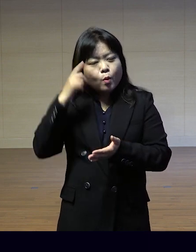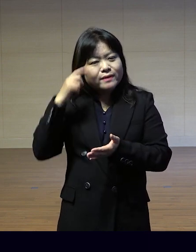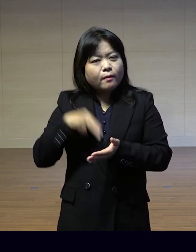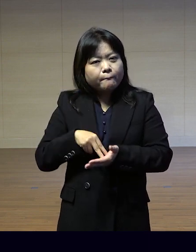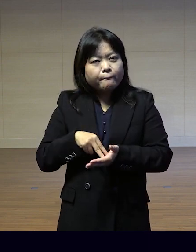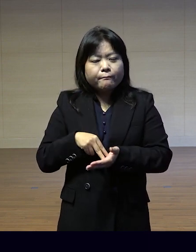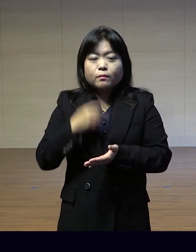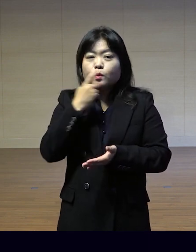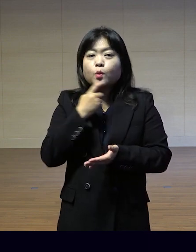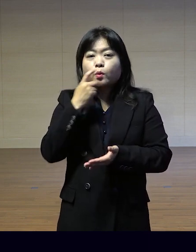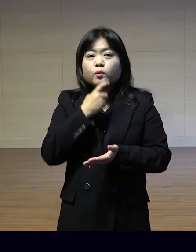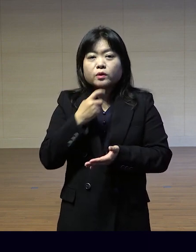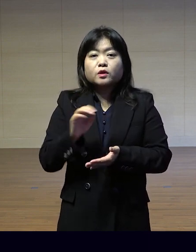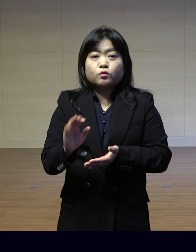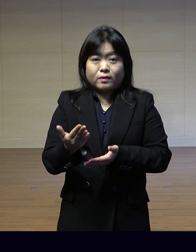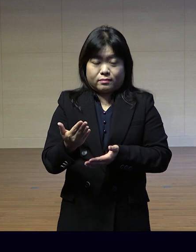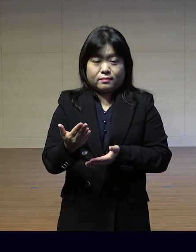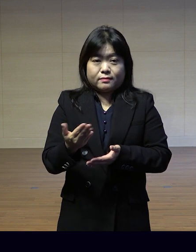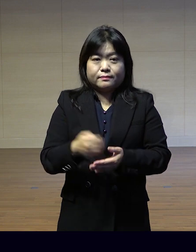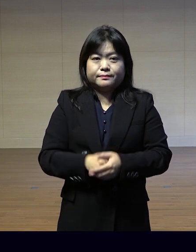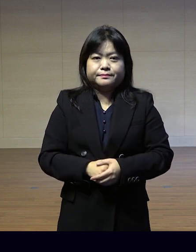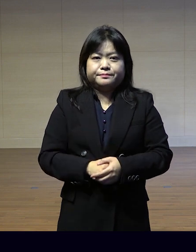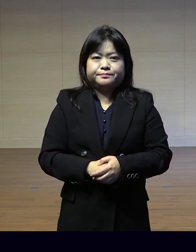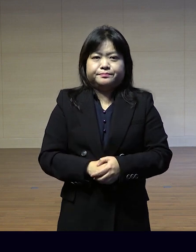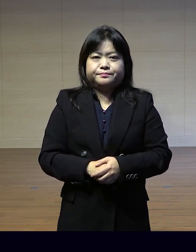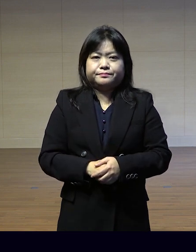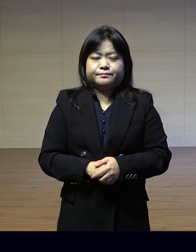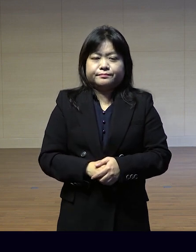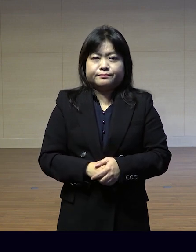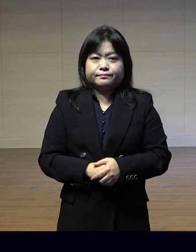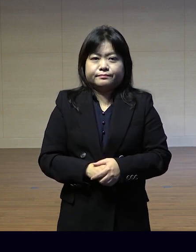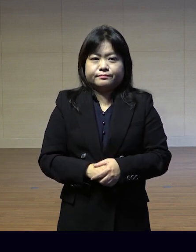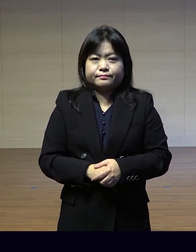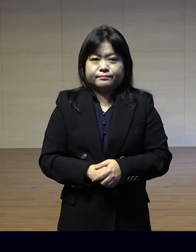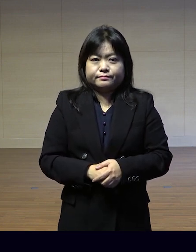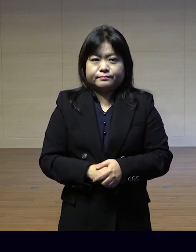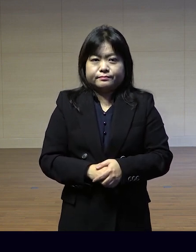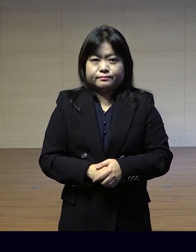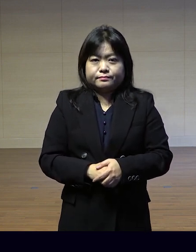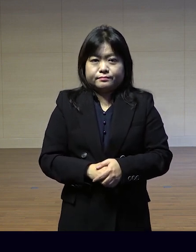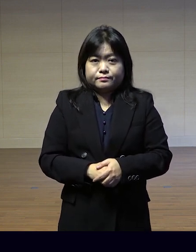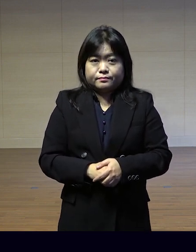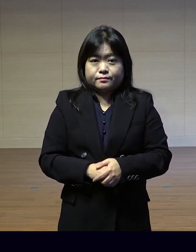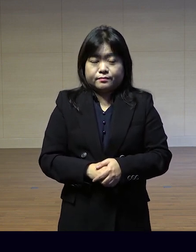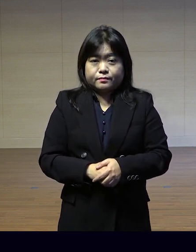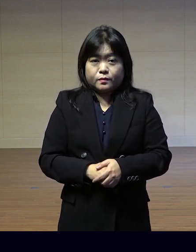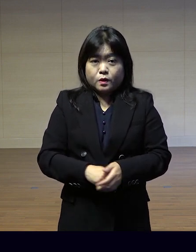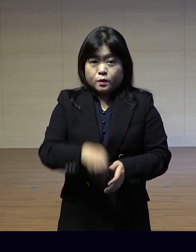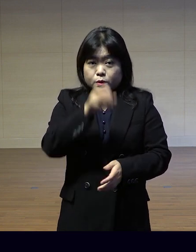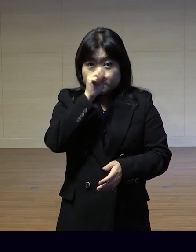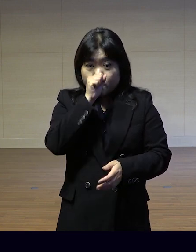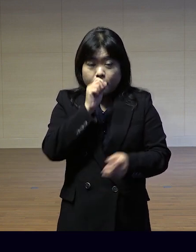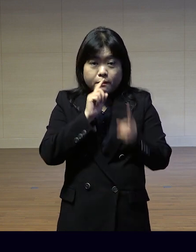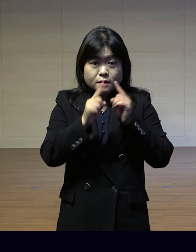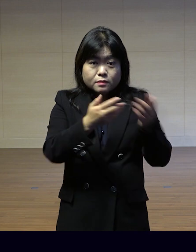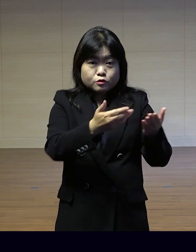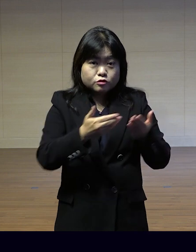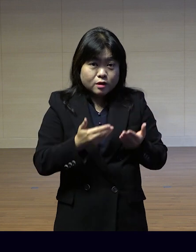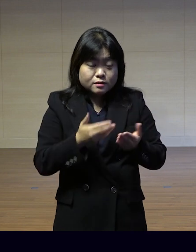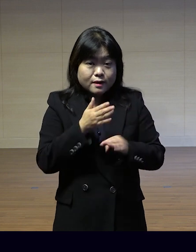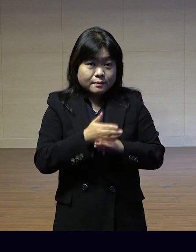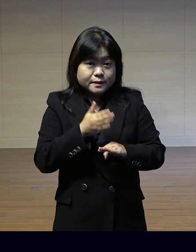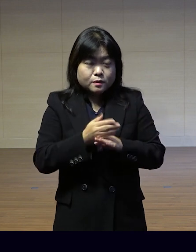나온 건 아닐까 그런 생각을 해봅니다. 네, 좋은 말씀 해주셔서 감사드리고 제가 조금 다른 각도에서